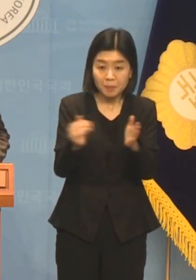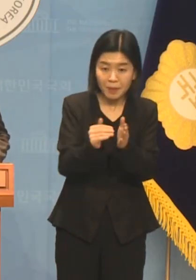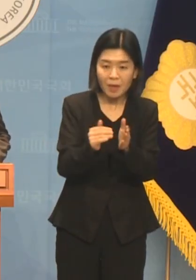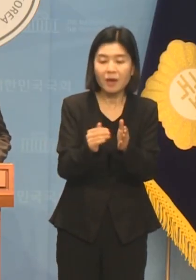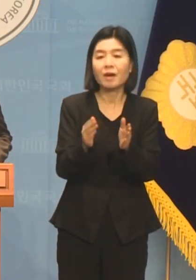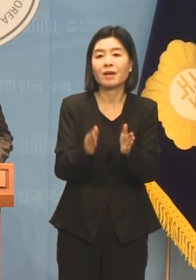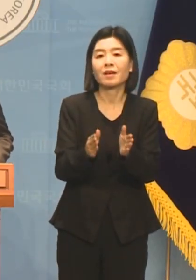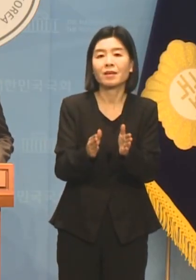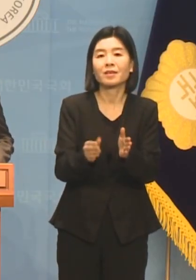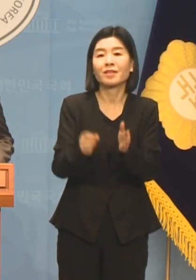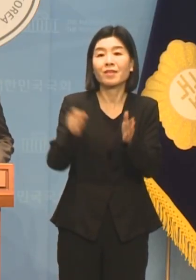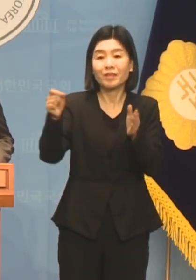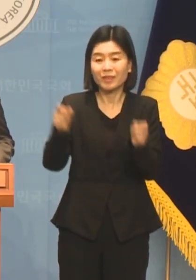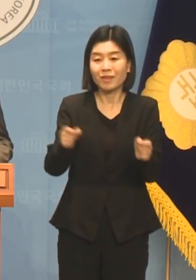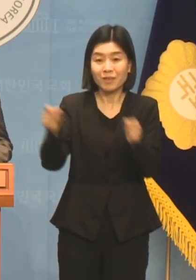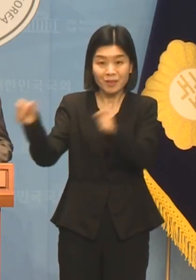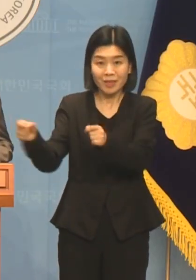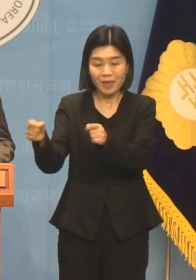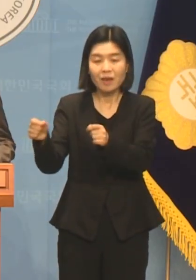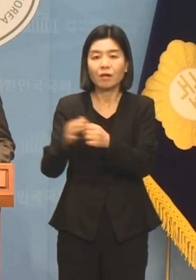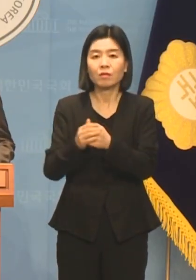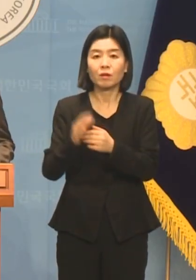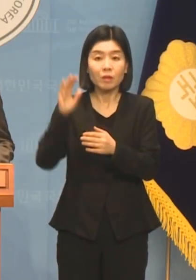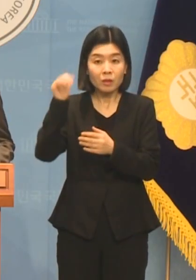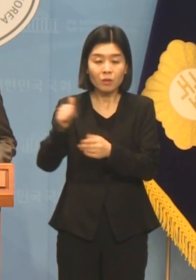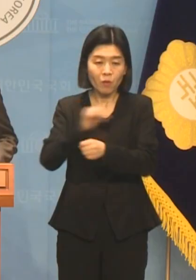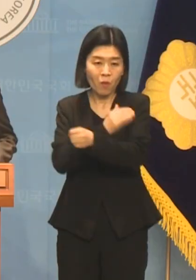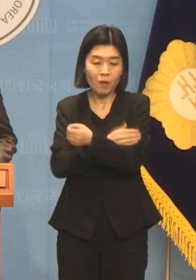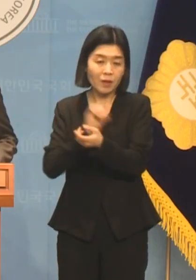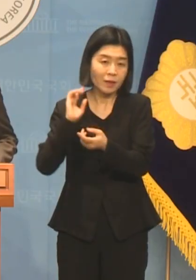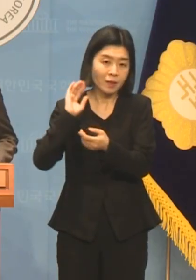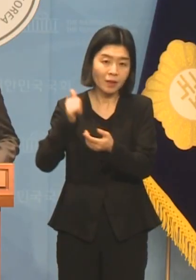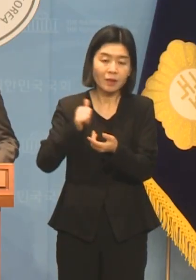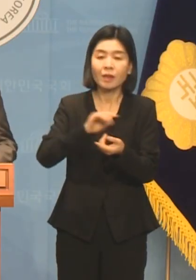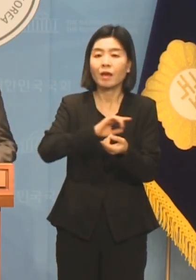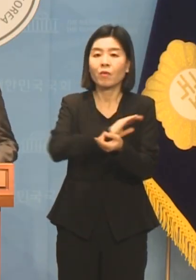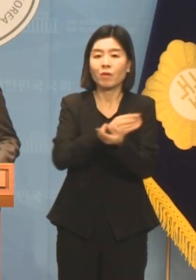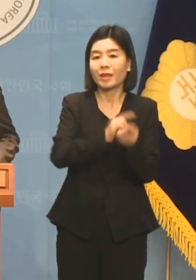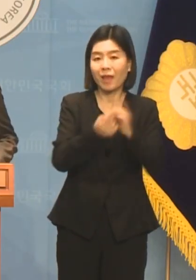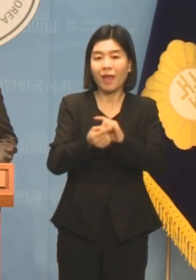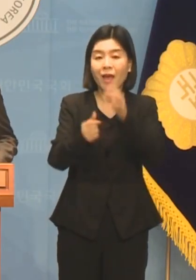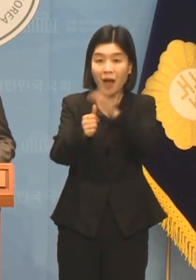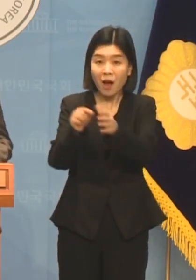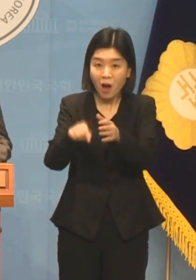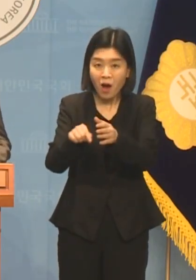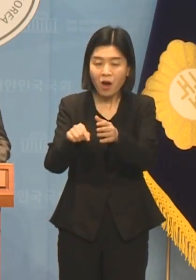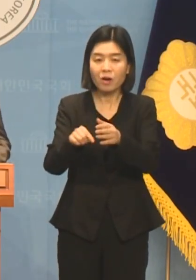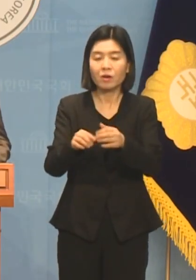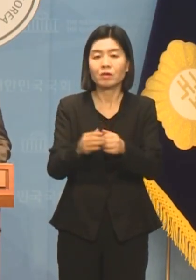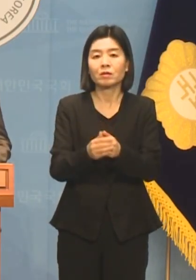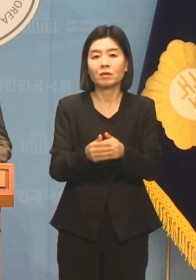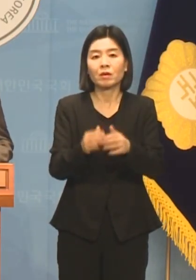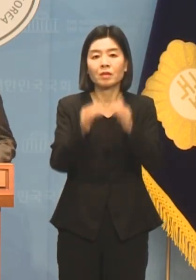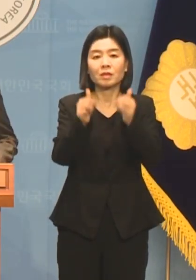권한대행이 대통령 지명 목세 헌법재판관의 임명을 하지 못하게